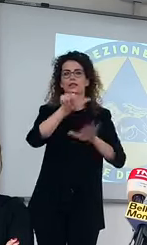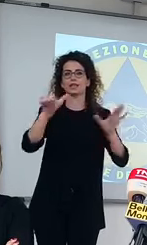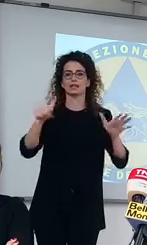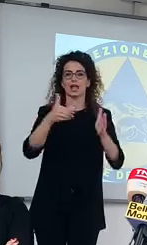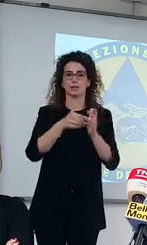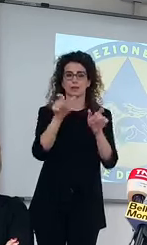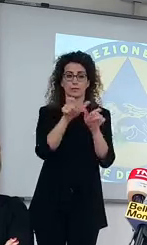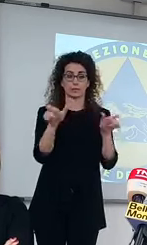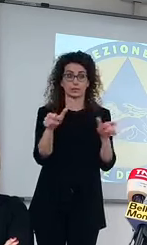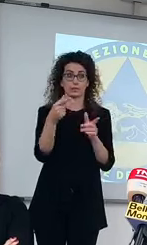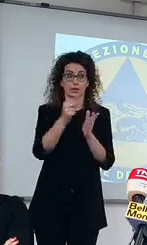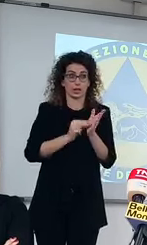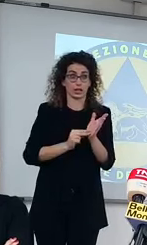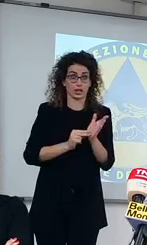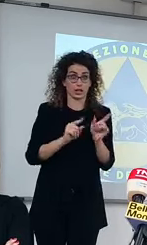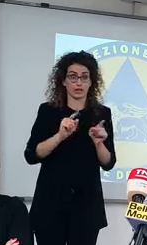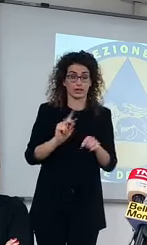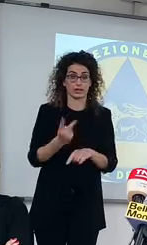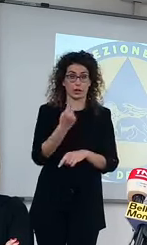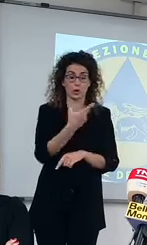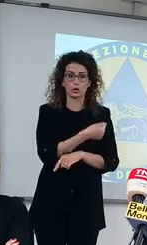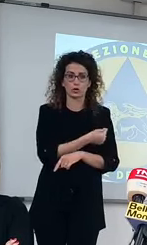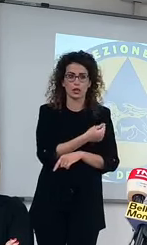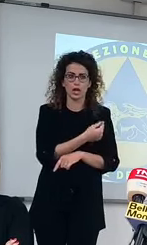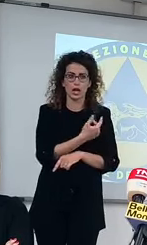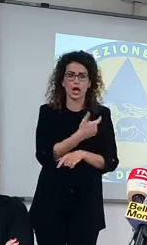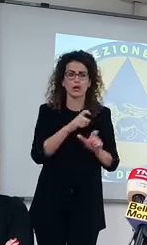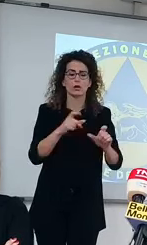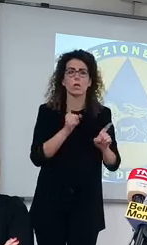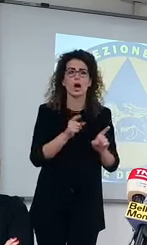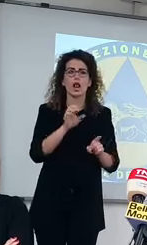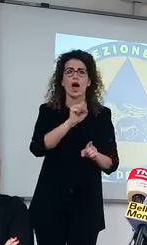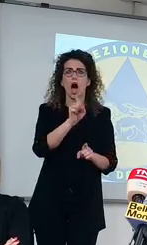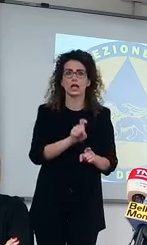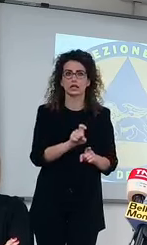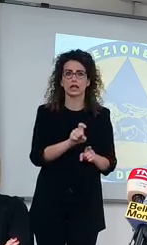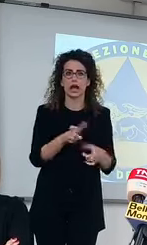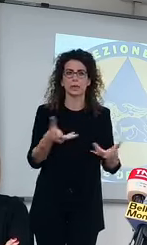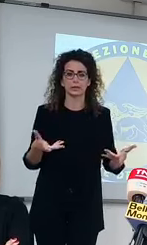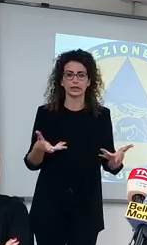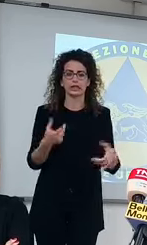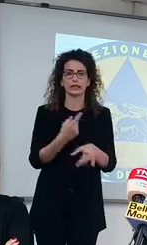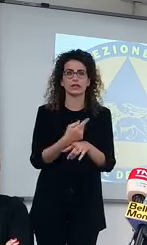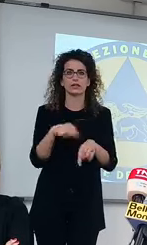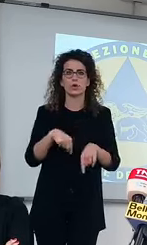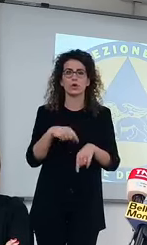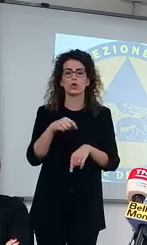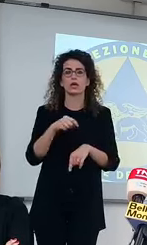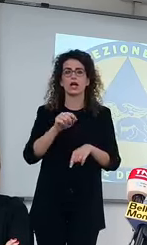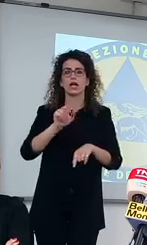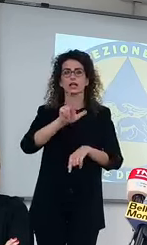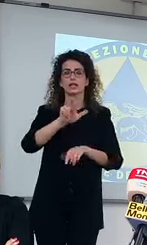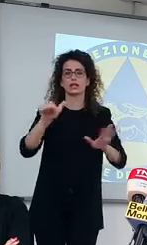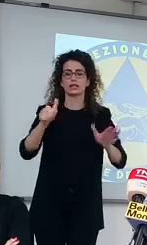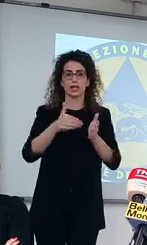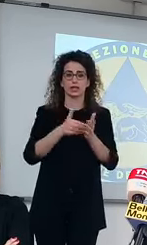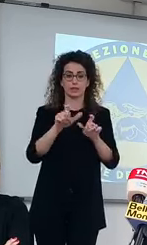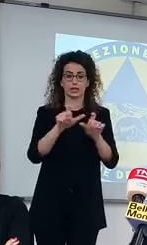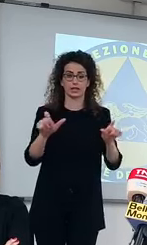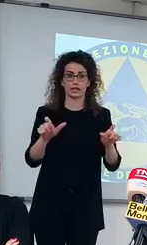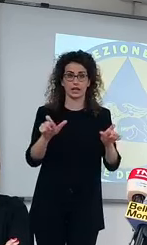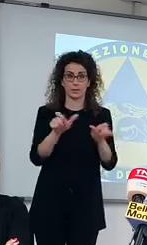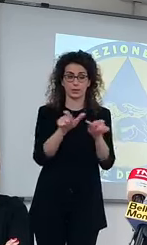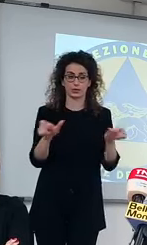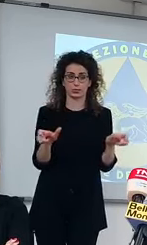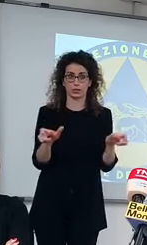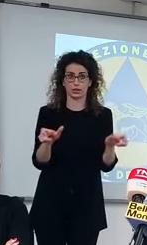segnate nelle agende con AstraZeneca, sono 36.000 dosi che dovranno essere segnate nelle agende, ovviamente non è che ce